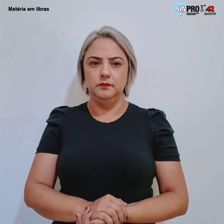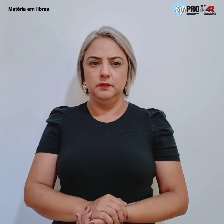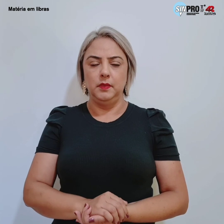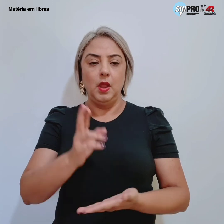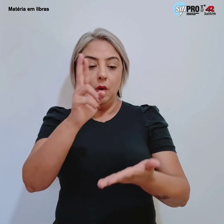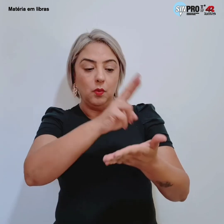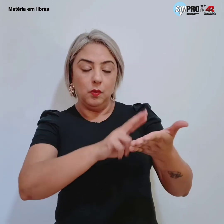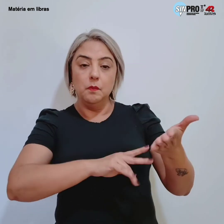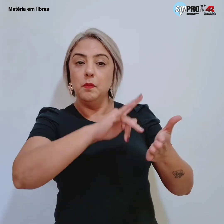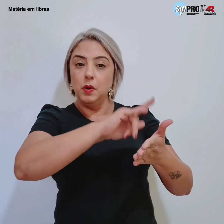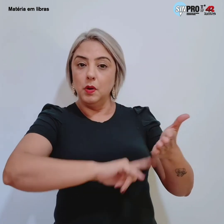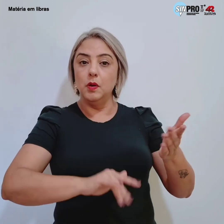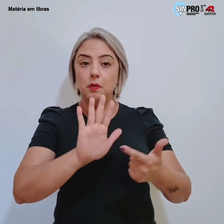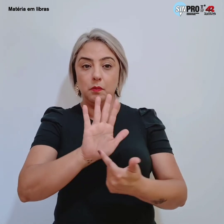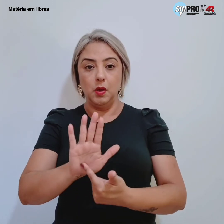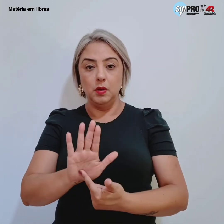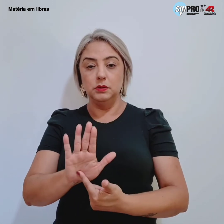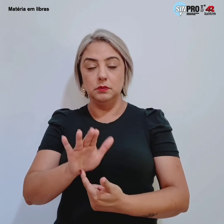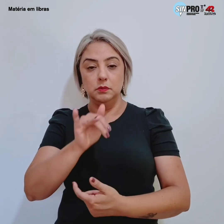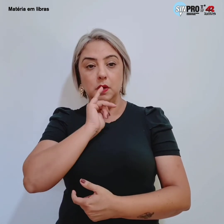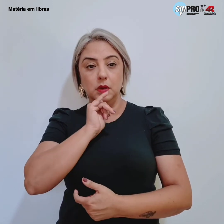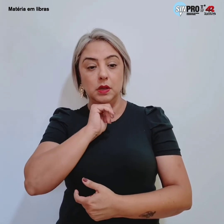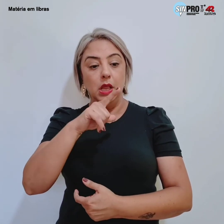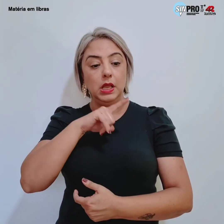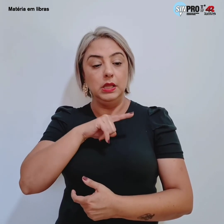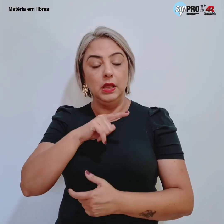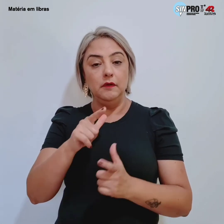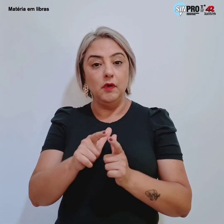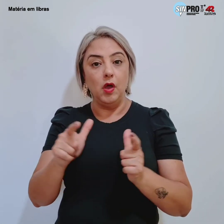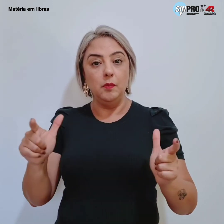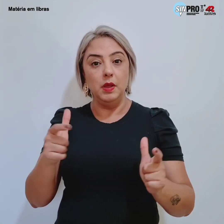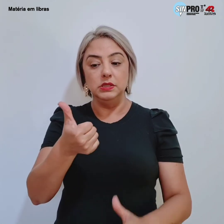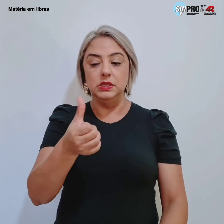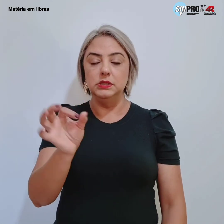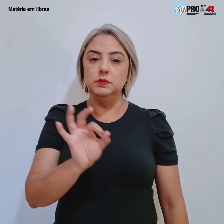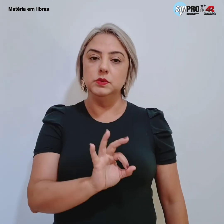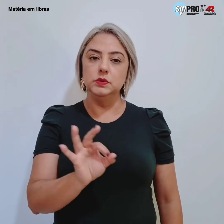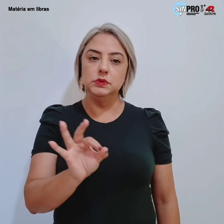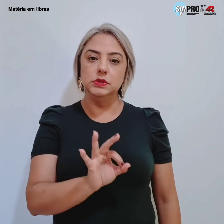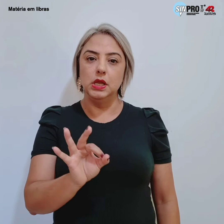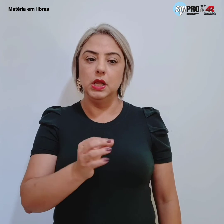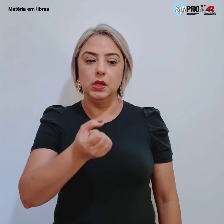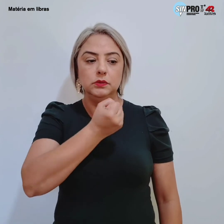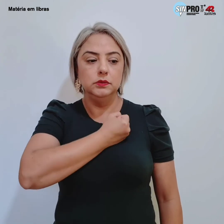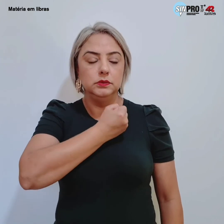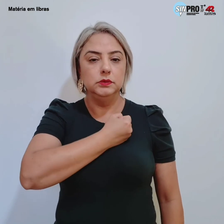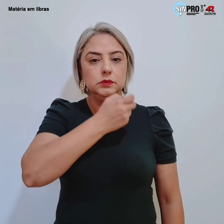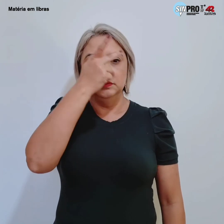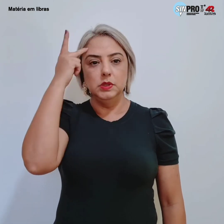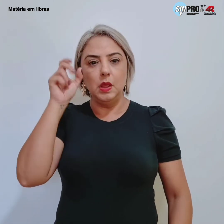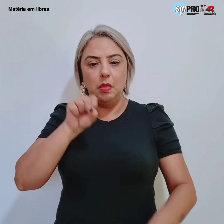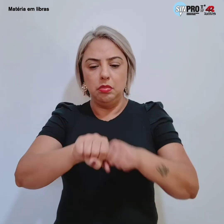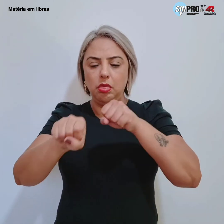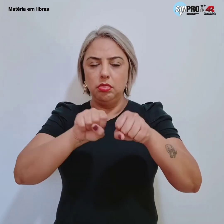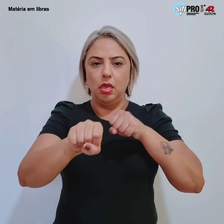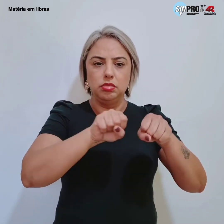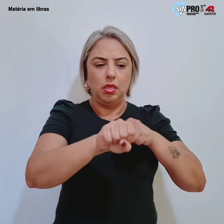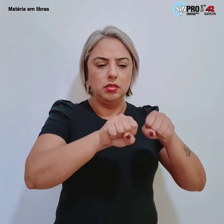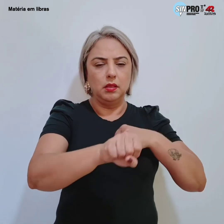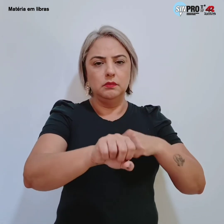O relatório mostra, por exemplo, que houve aumento de 6% no número de pessoas mortas pela